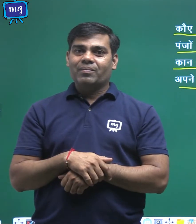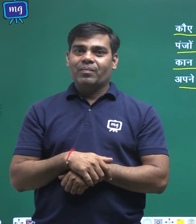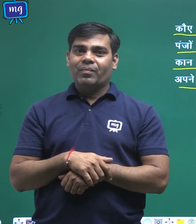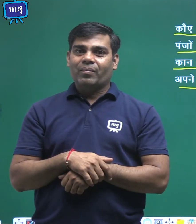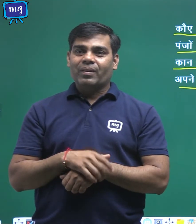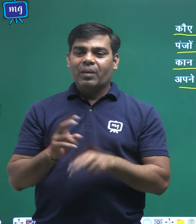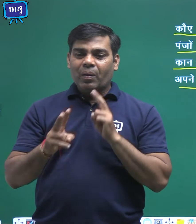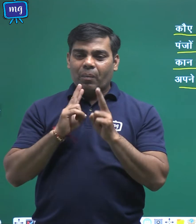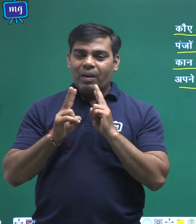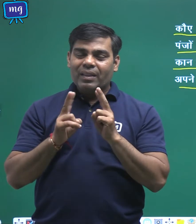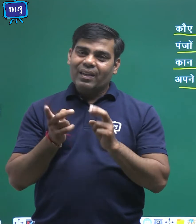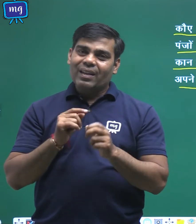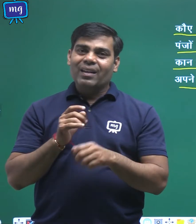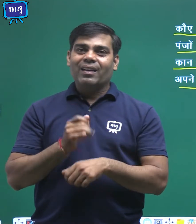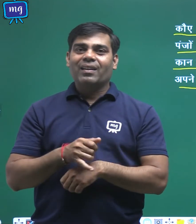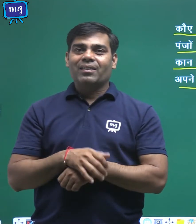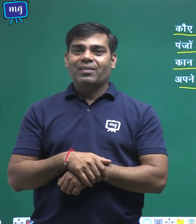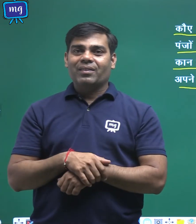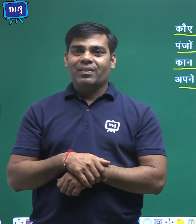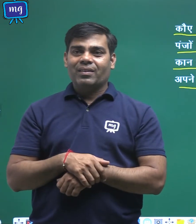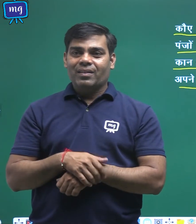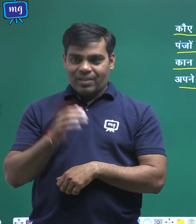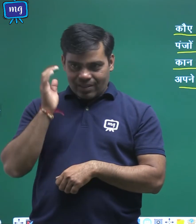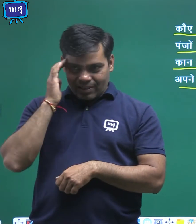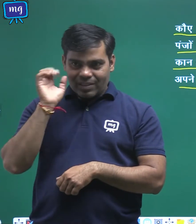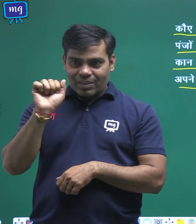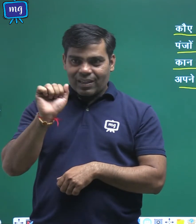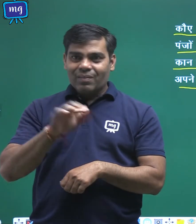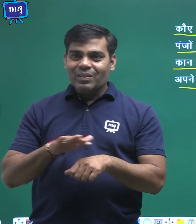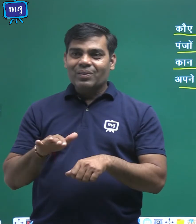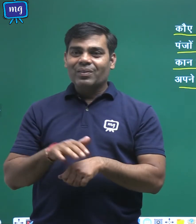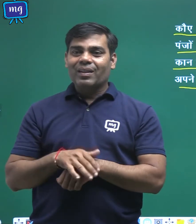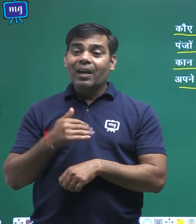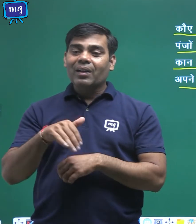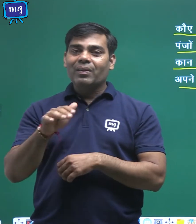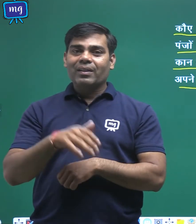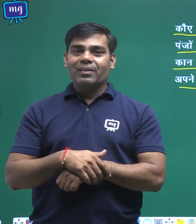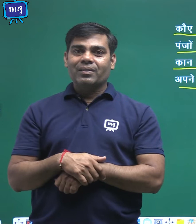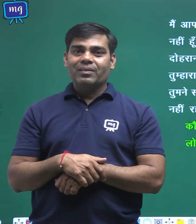बातें कर रहा है। समझ आया बच्चों? आगे बढ़े।